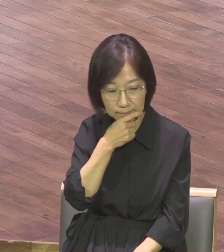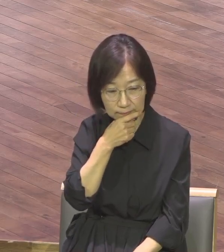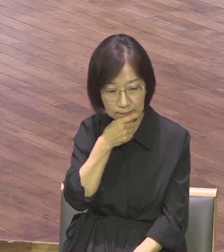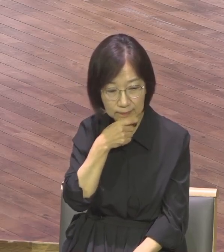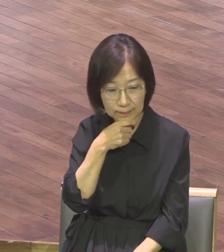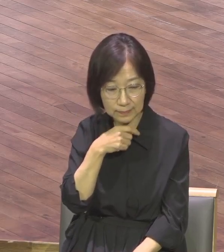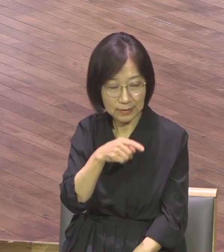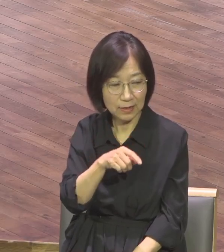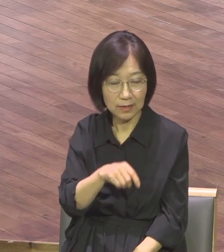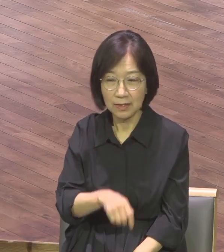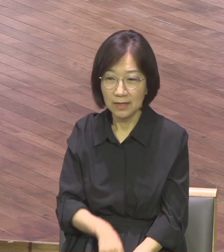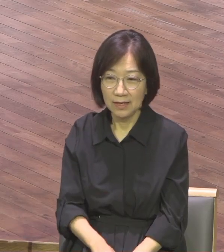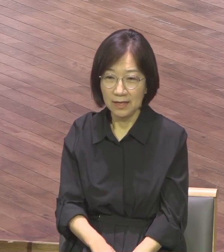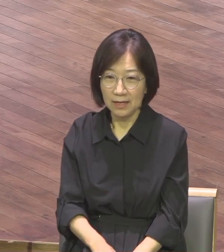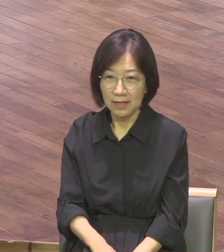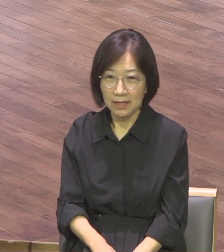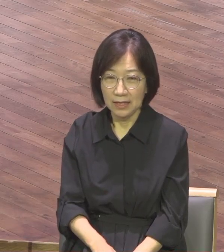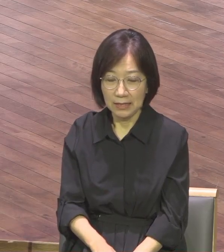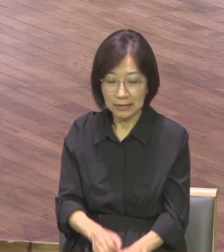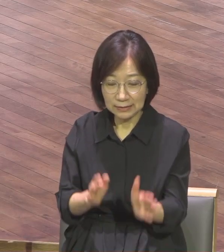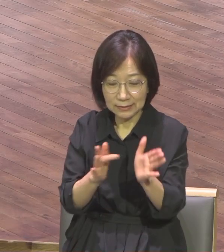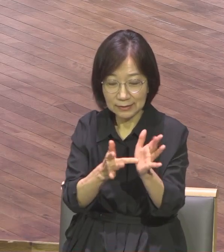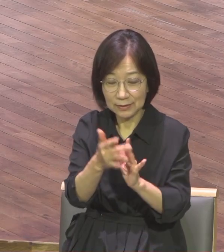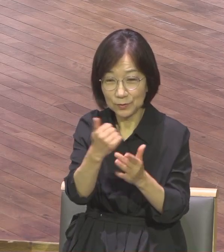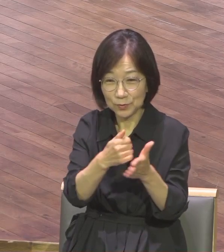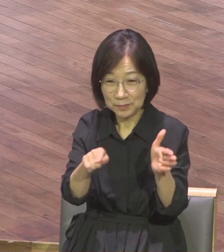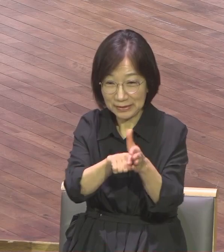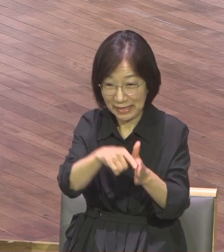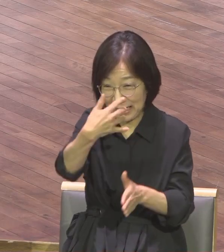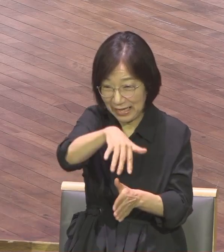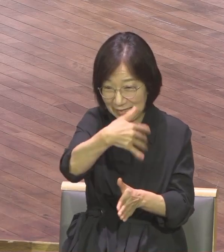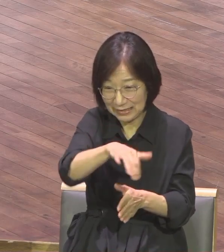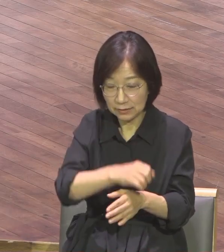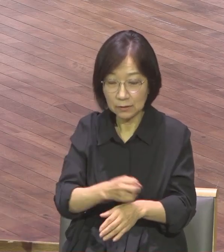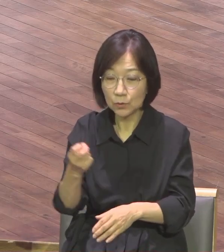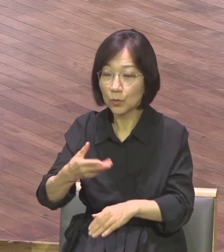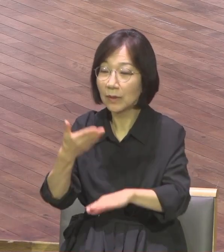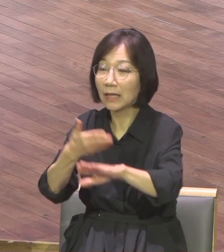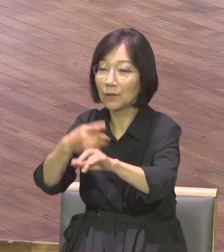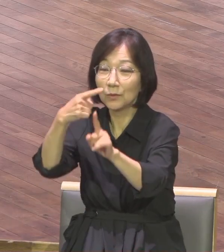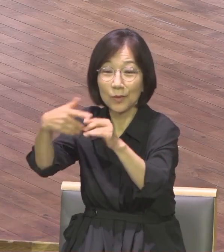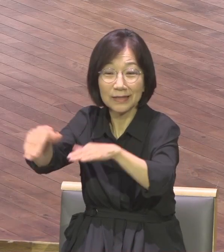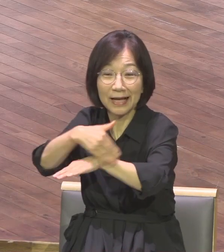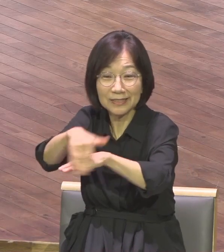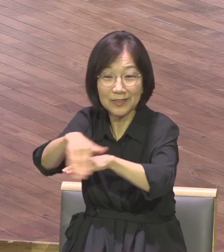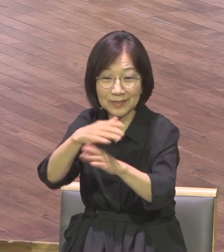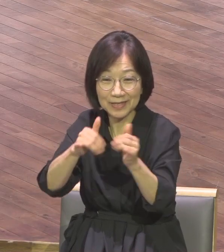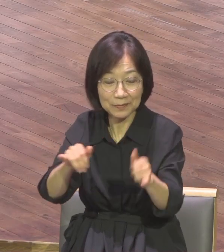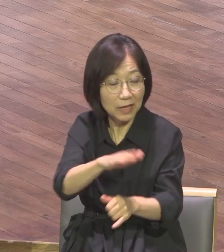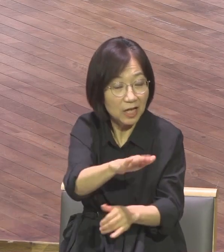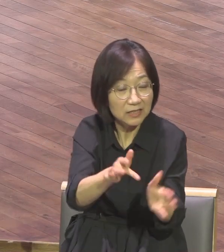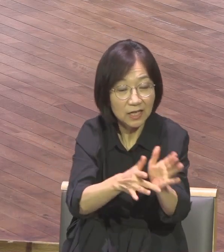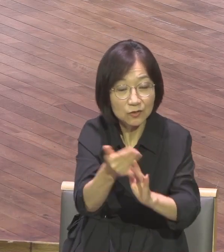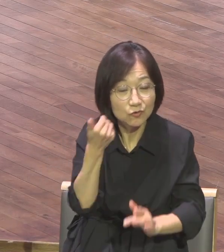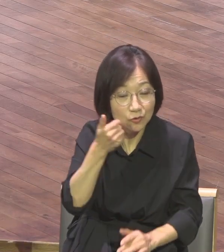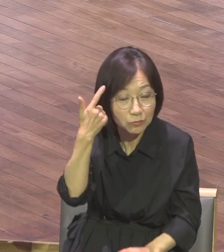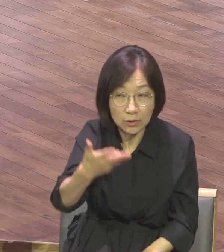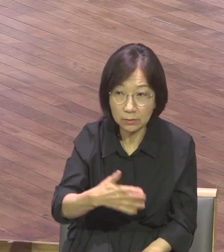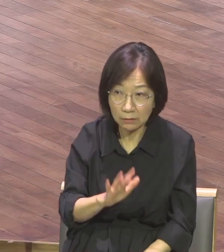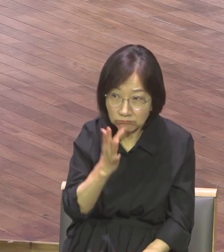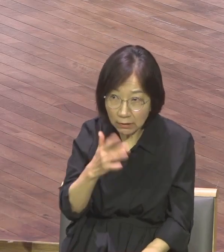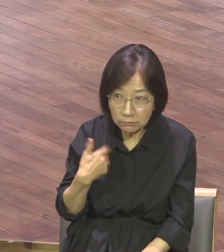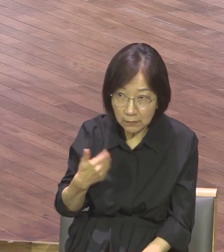종교생활 막연하게 해요. 물으면 아무것도 몰라. 모른다니까요. 그러니까 선물로 주세요. 이걸 선물로 주세요. 이거